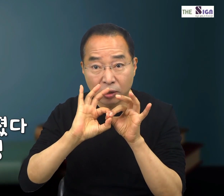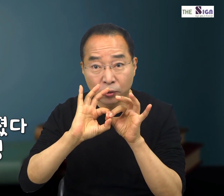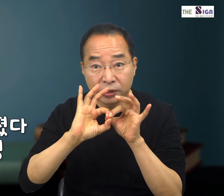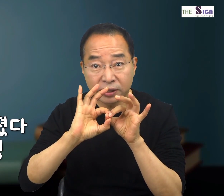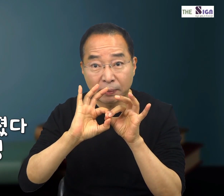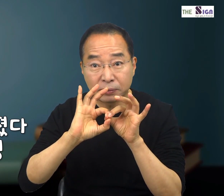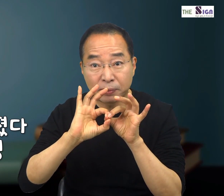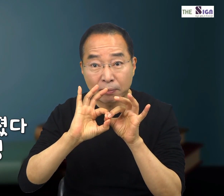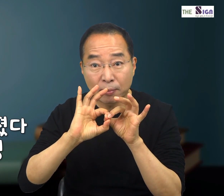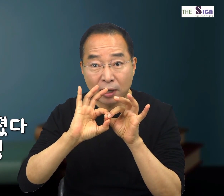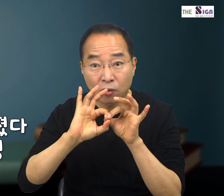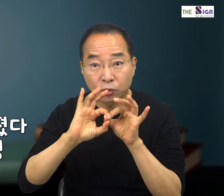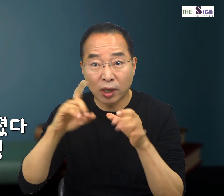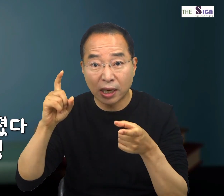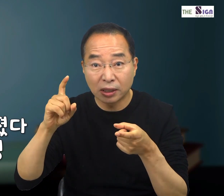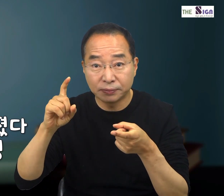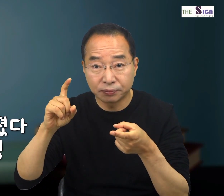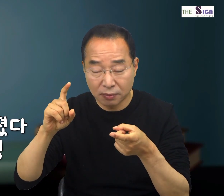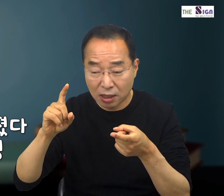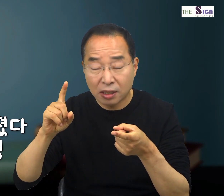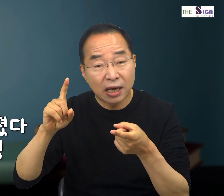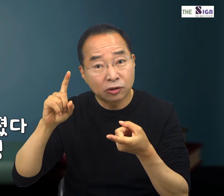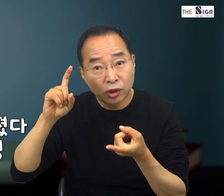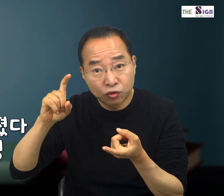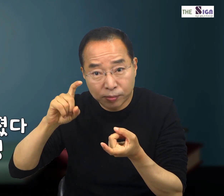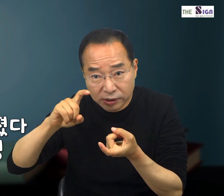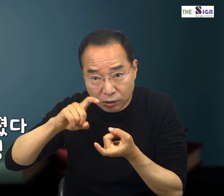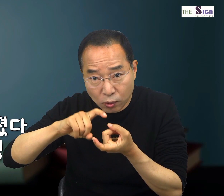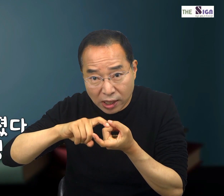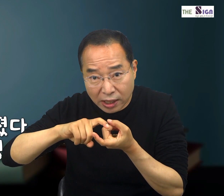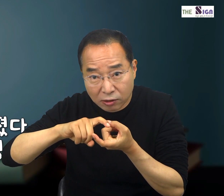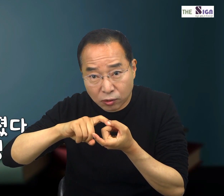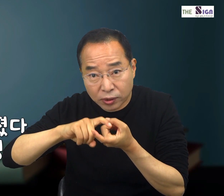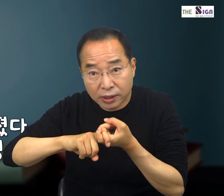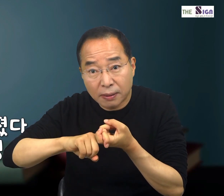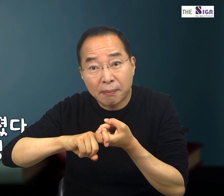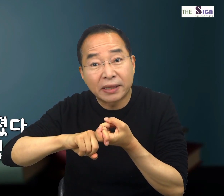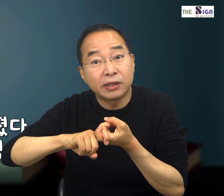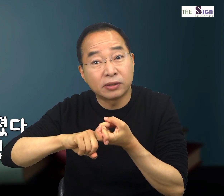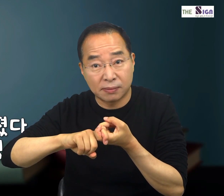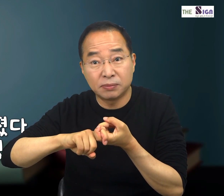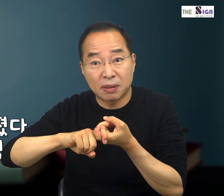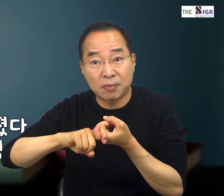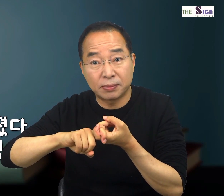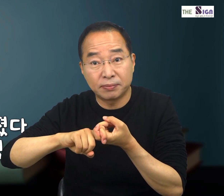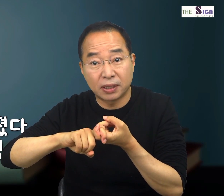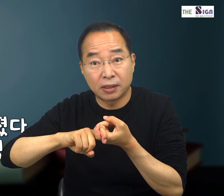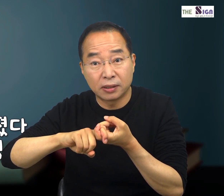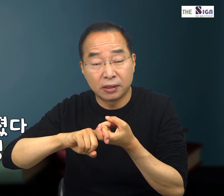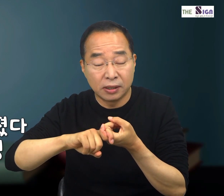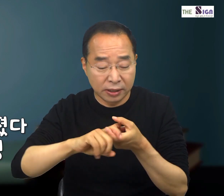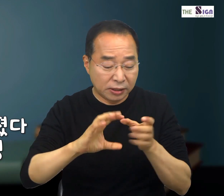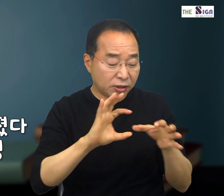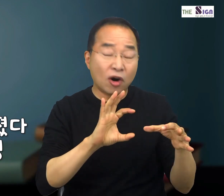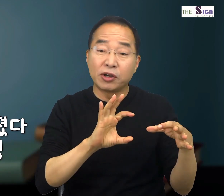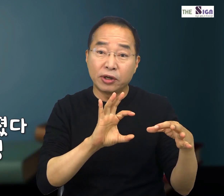고리 잡는 방법하고, 또 하나는 양쪽에 두 번째 손가락으로 이렇게 맞대어 잡는 방법입니다. 그래서